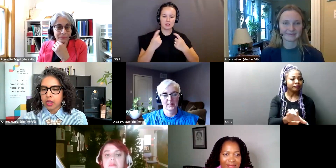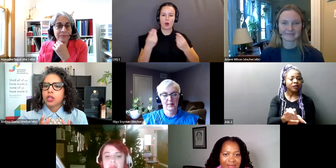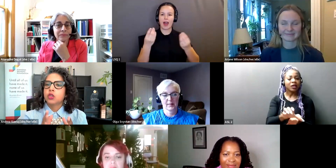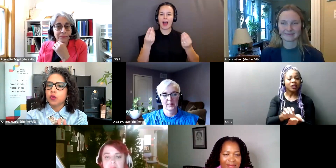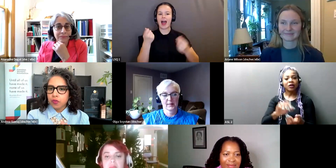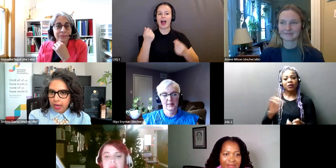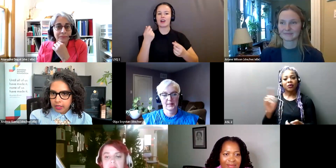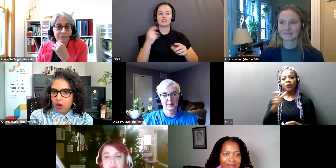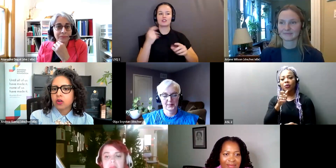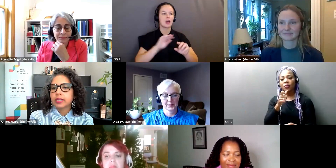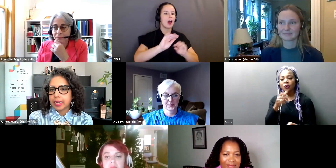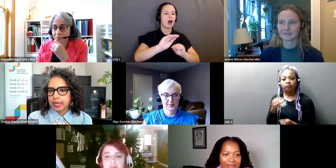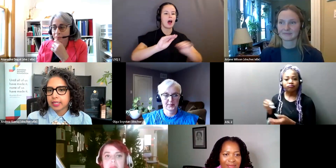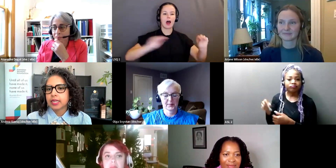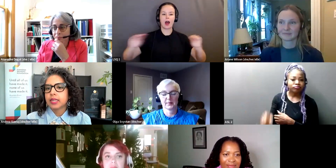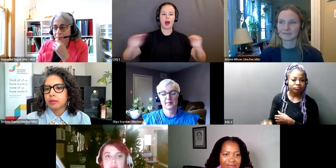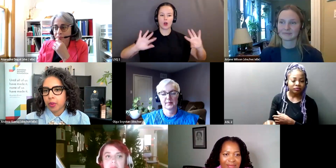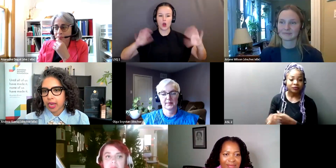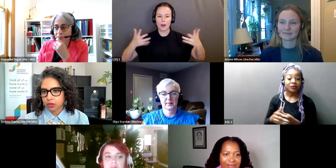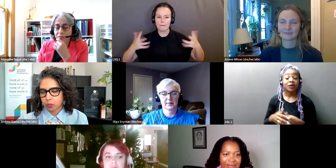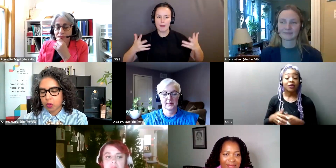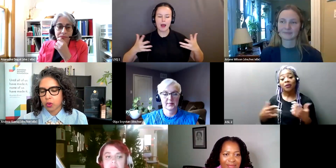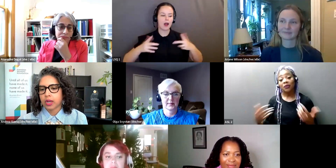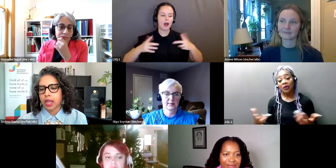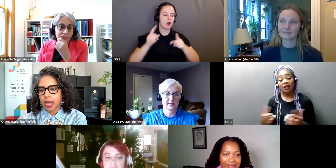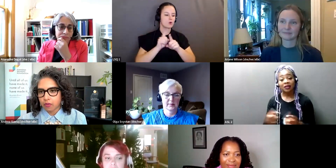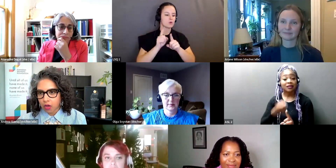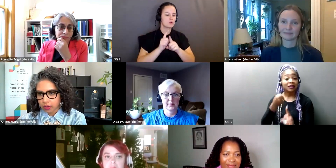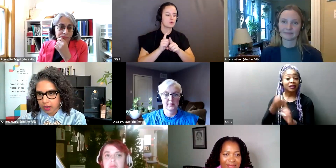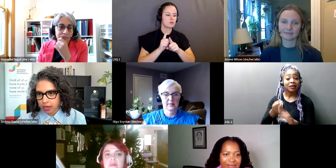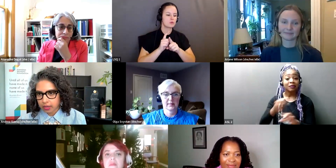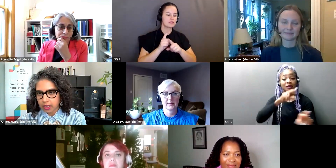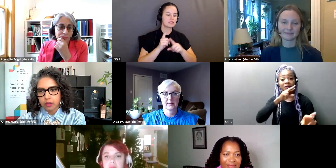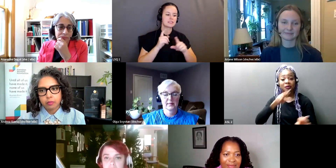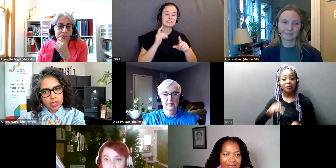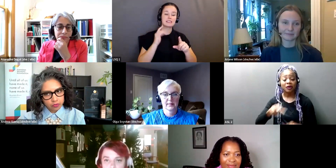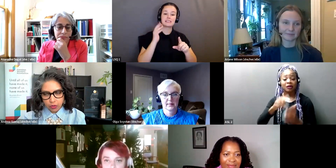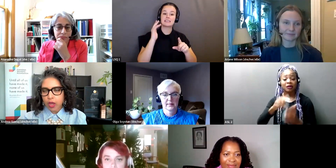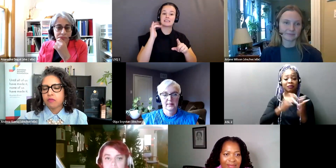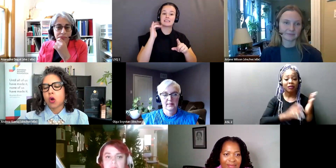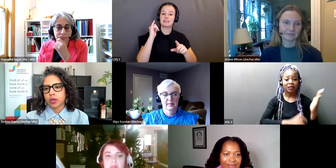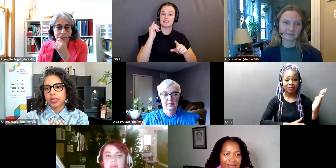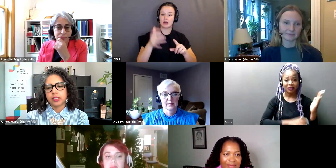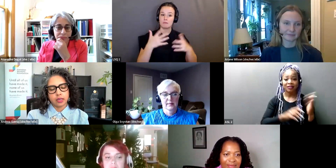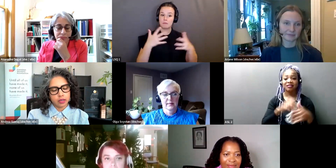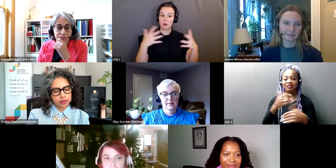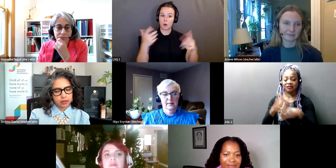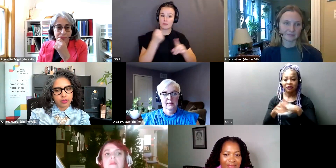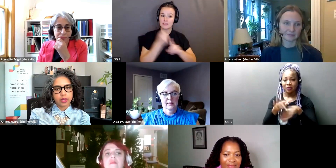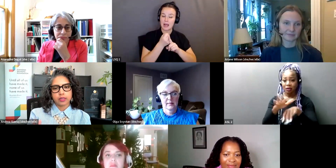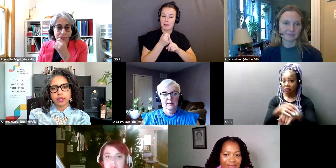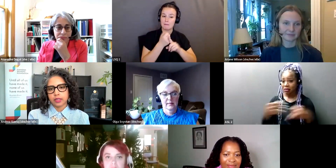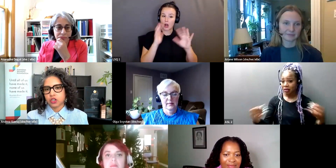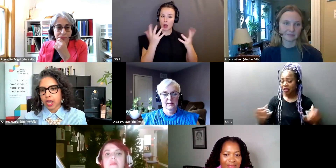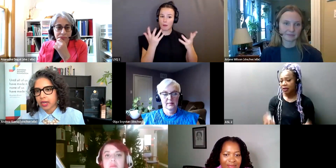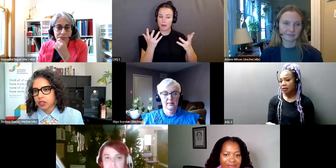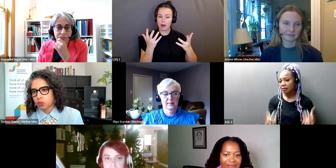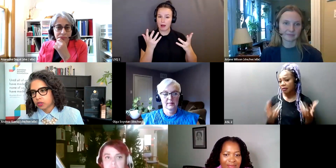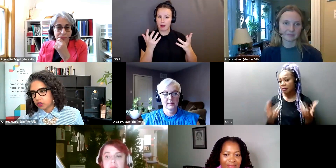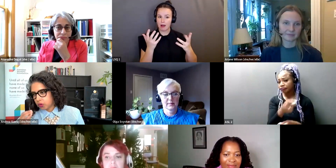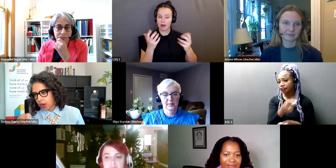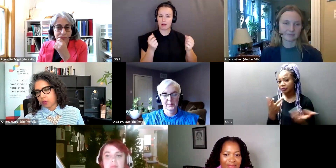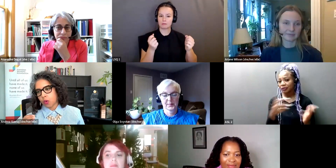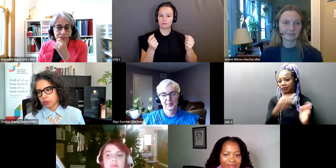l'argent, comment faisons-nous en sorte que l'argent ait le plus d'impact possible. Plusieurs d'entre